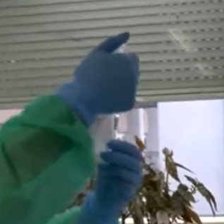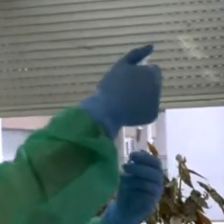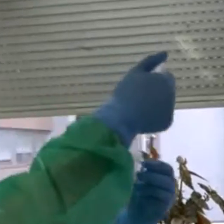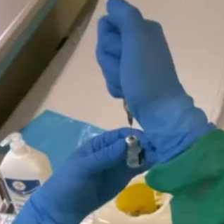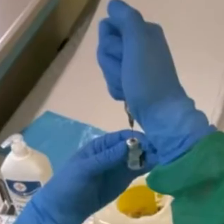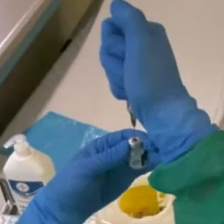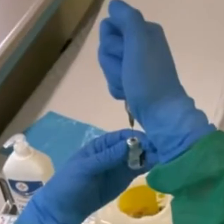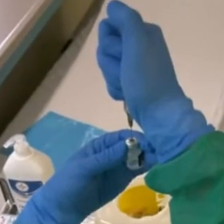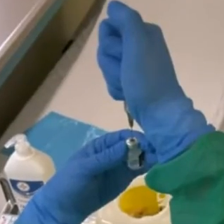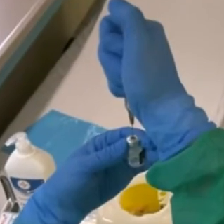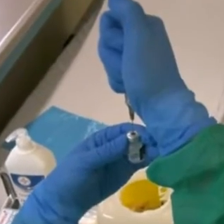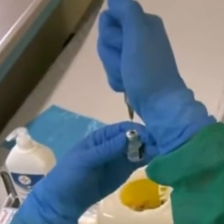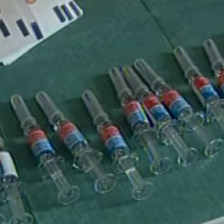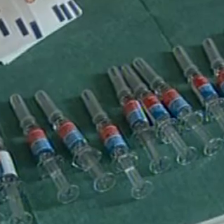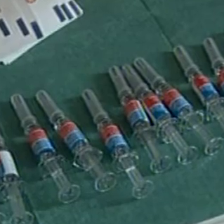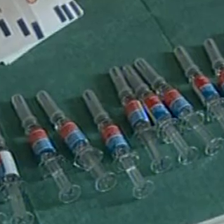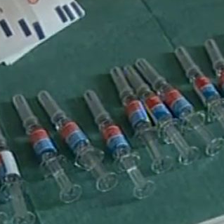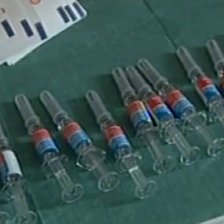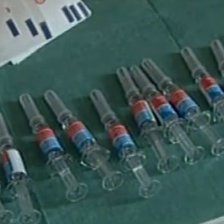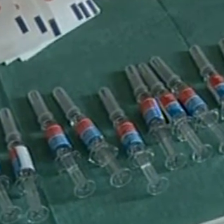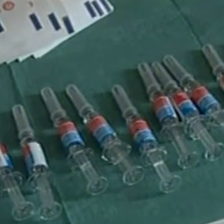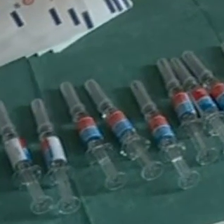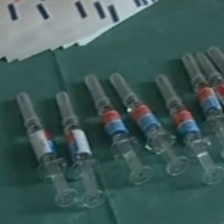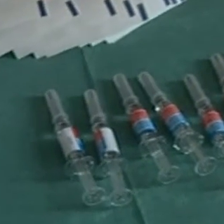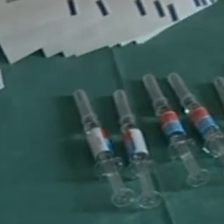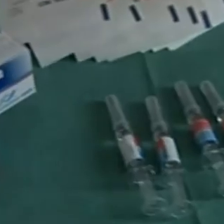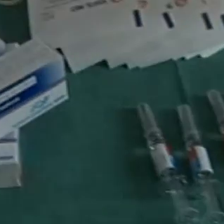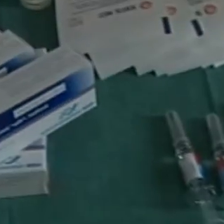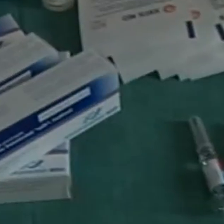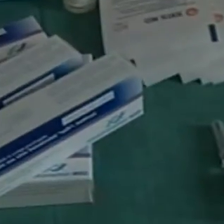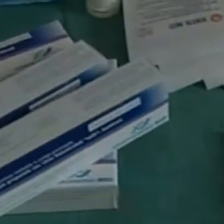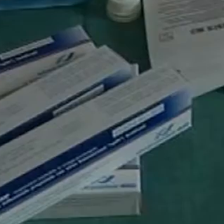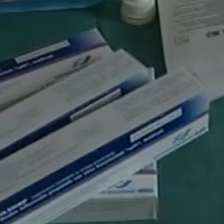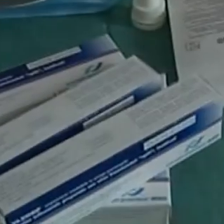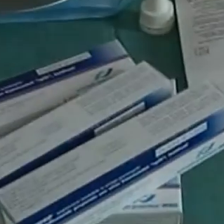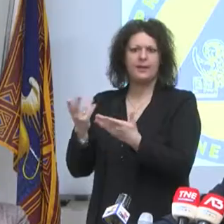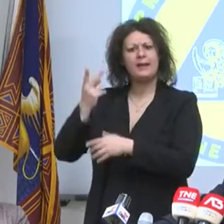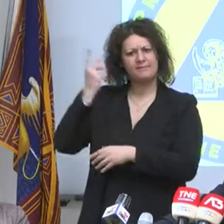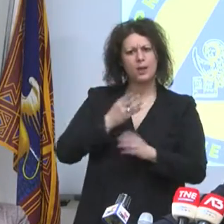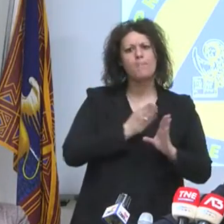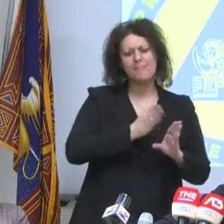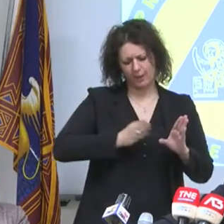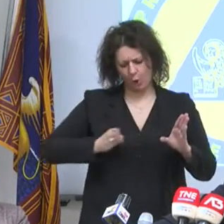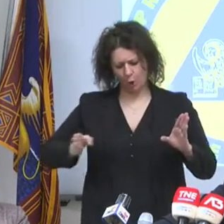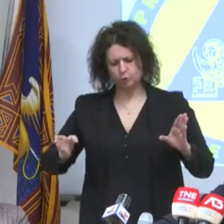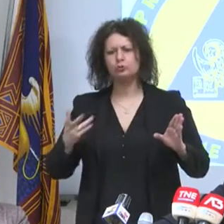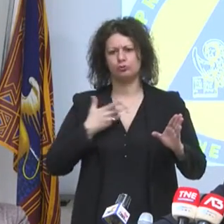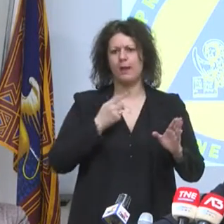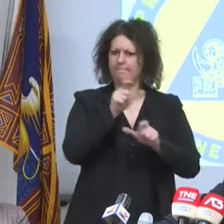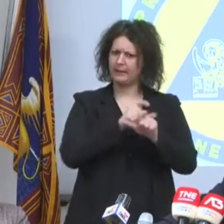vaccini che devono essere trovati nella legalità e nel rispetto delle regole io penso che in questa fase il paese